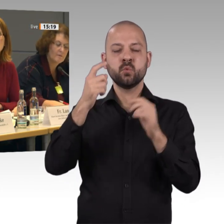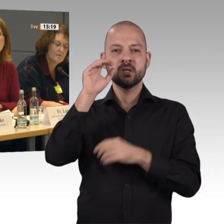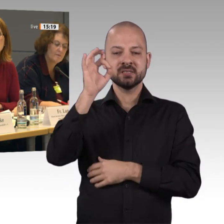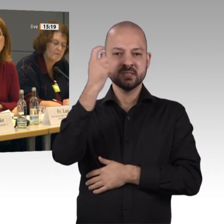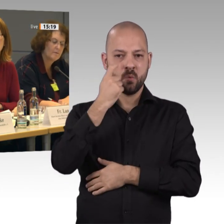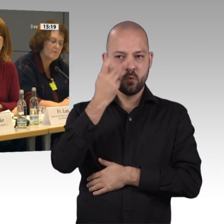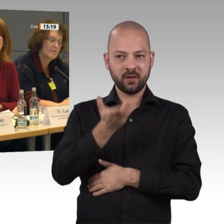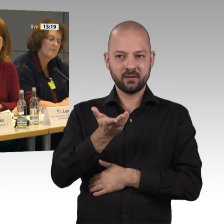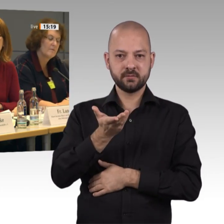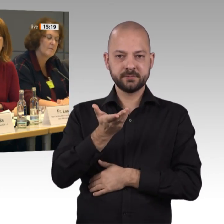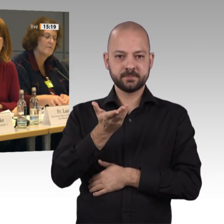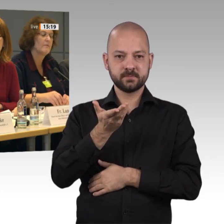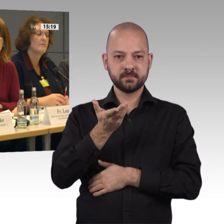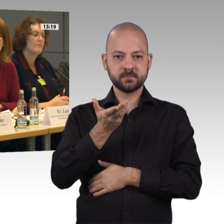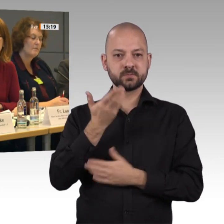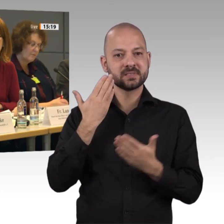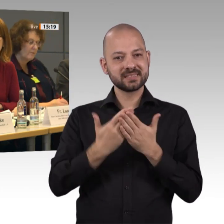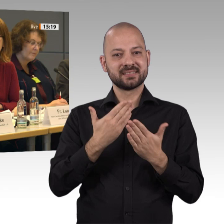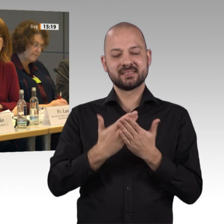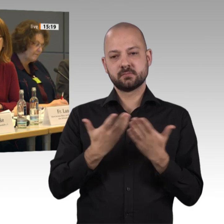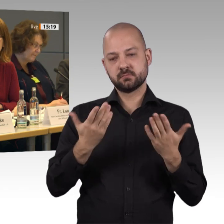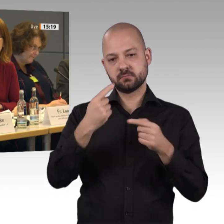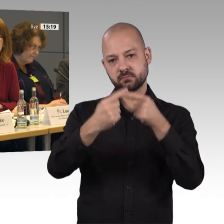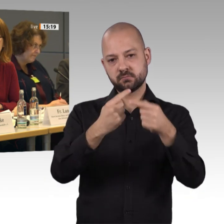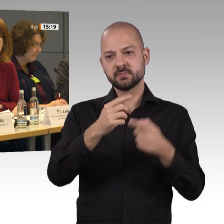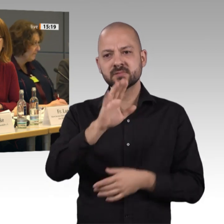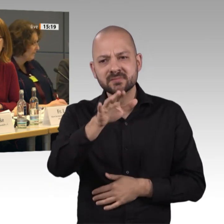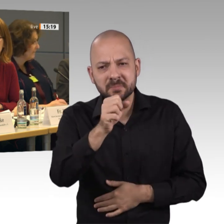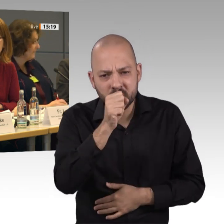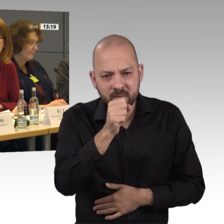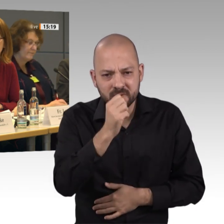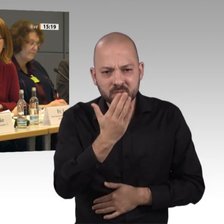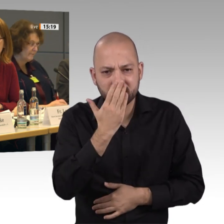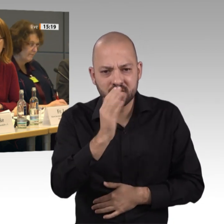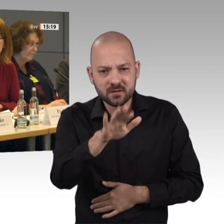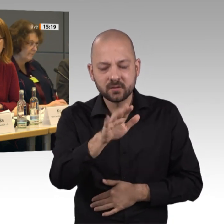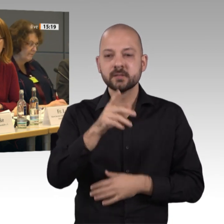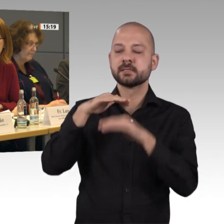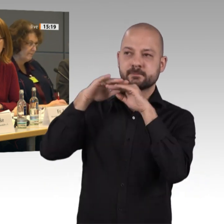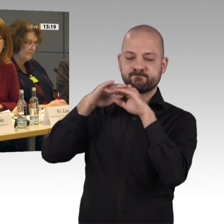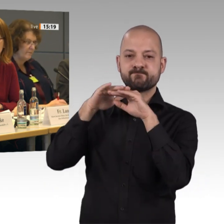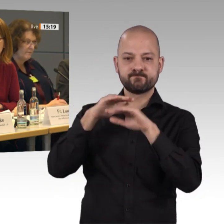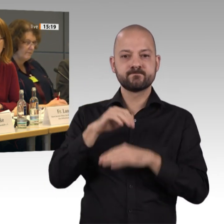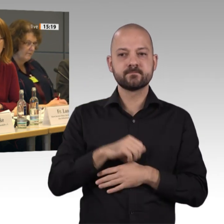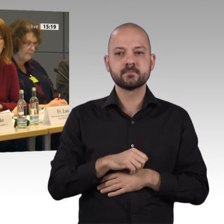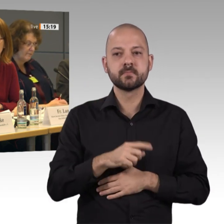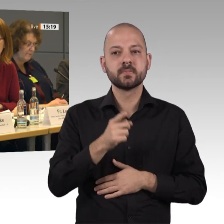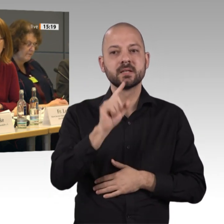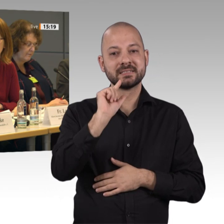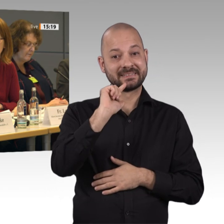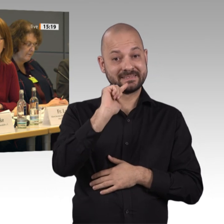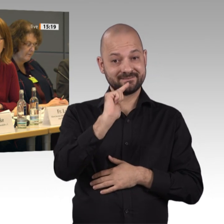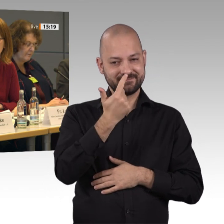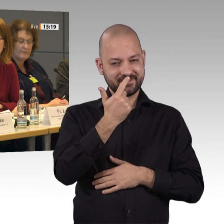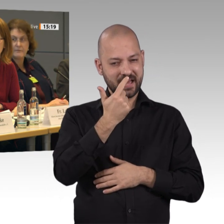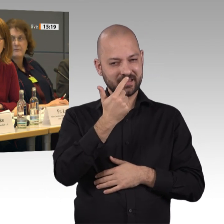Kindern mit Behinderung, sollten die nicht gleichermaßen auch die Unterhaltsheranziehung der Eltern gelten, das